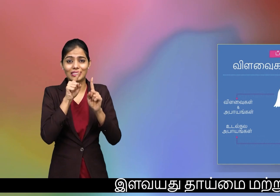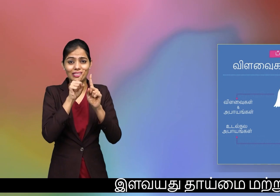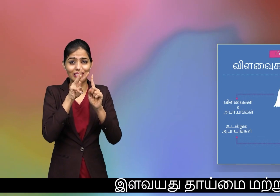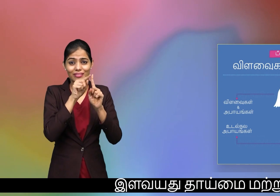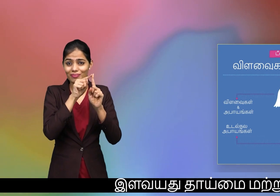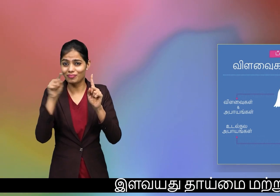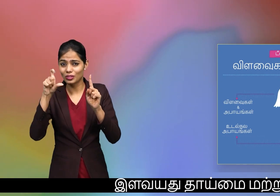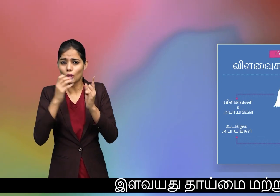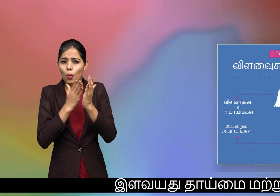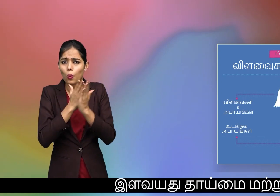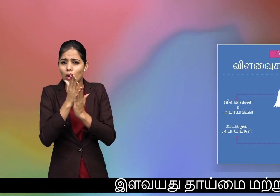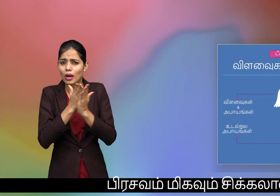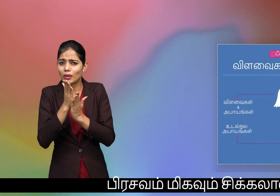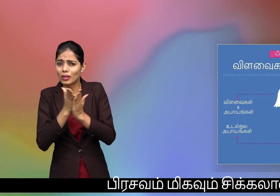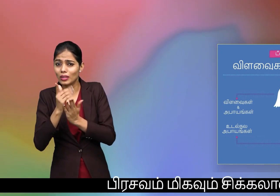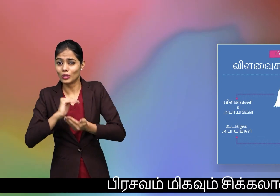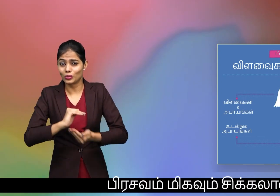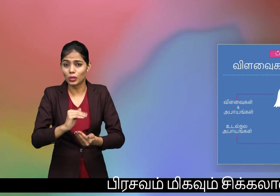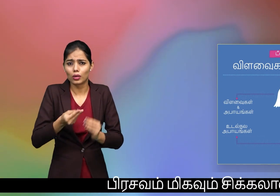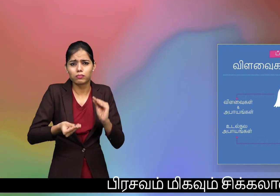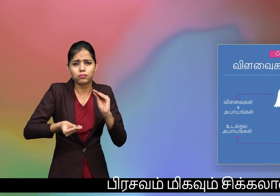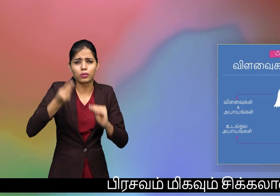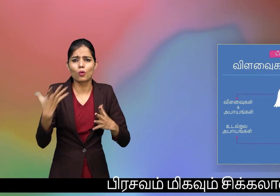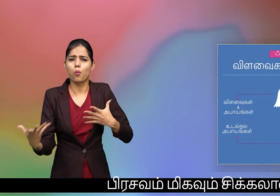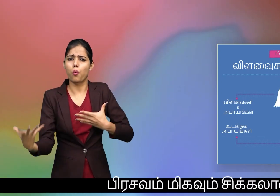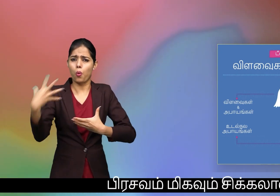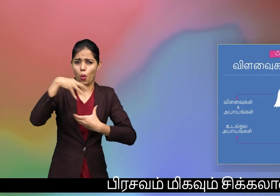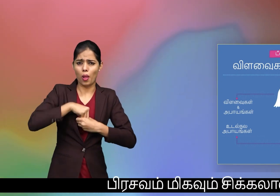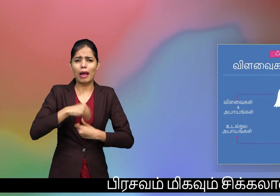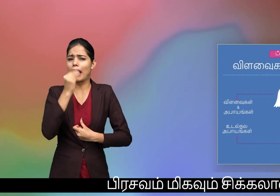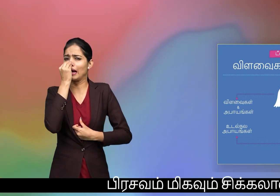இளவயது தாய்மை மற்றும் பிரசவம் மிகவும் சிக்கலானது.